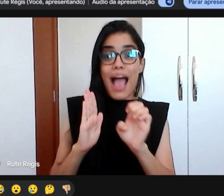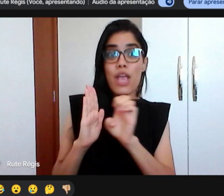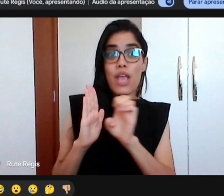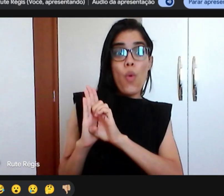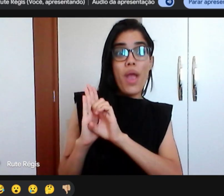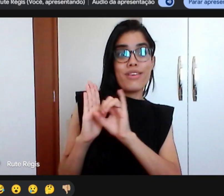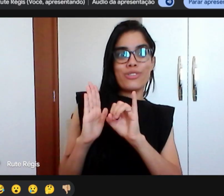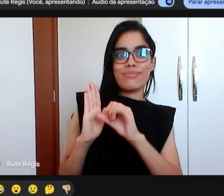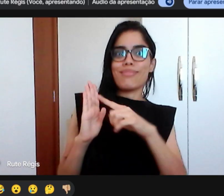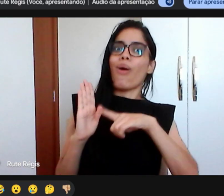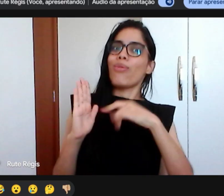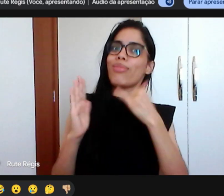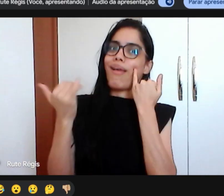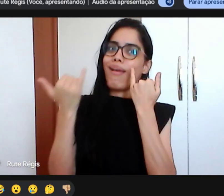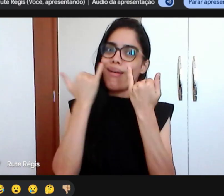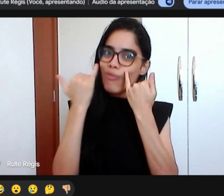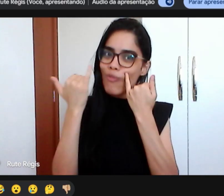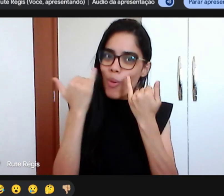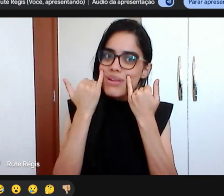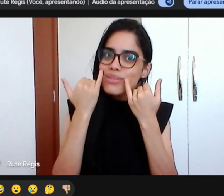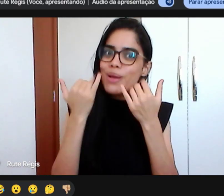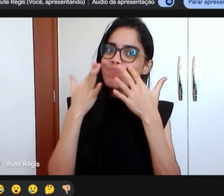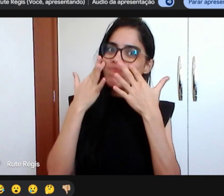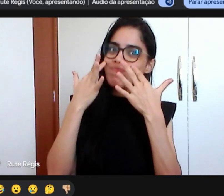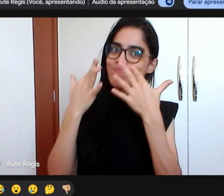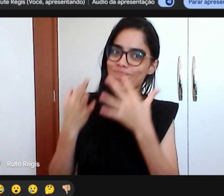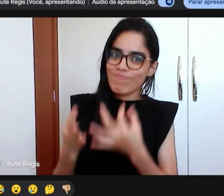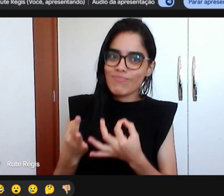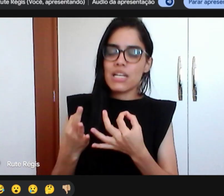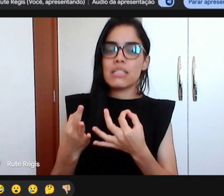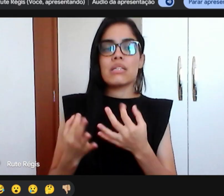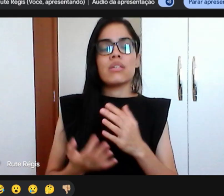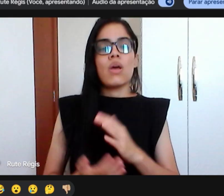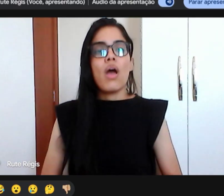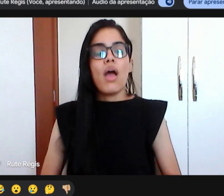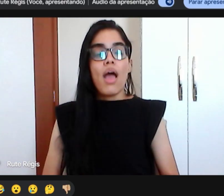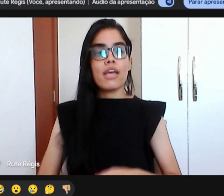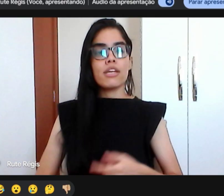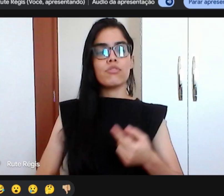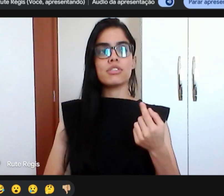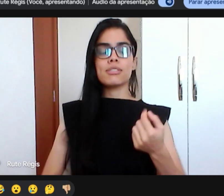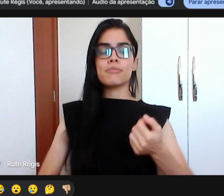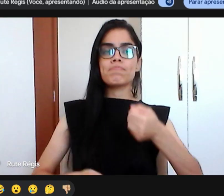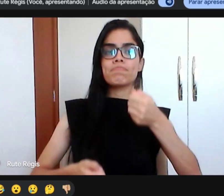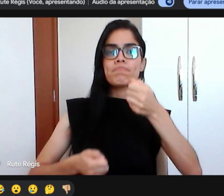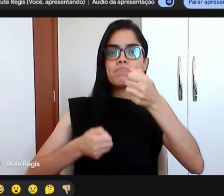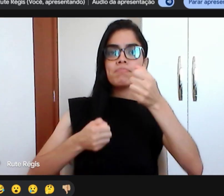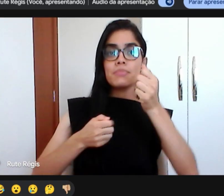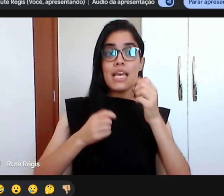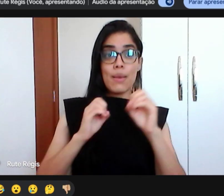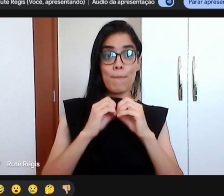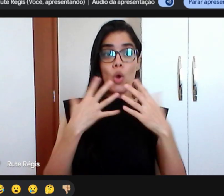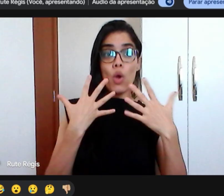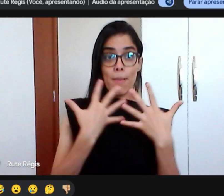Depende. Lá no edital é que vai constar essa informação do tempo de apresentação.